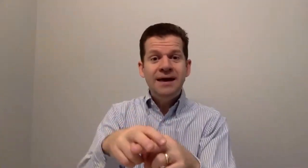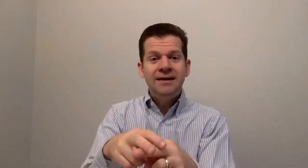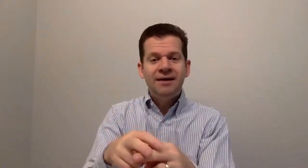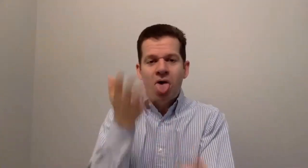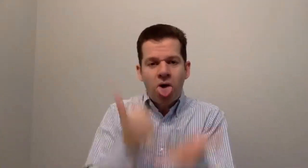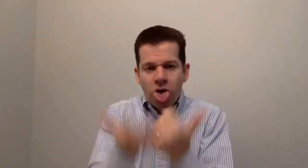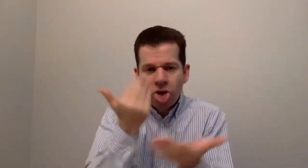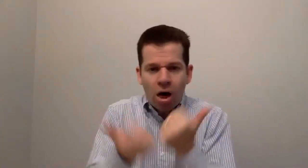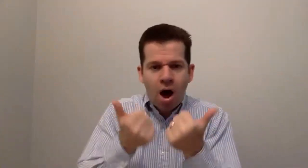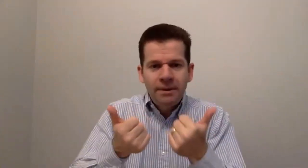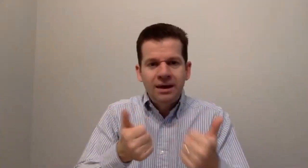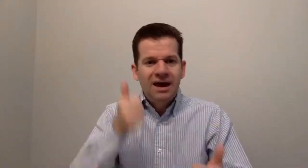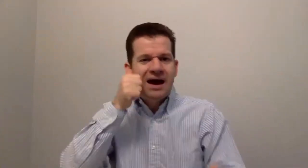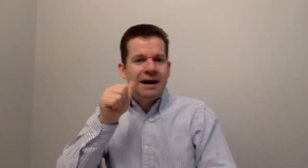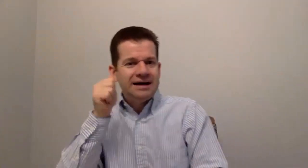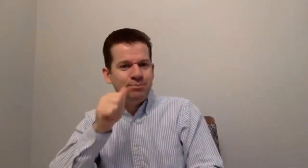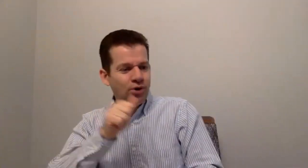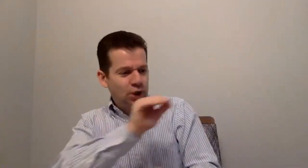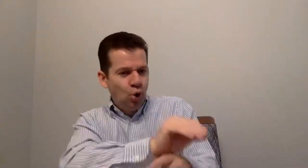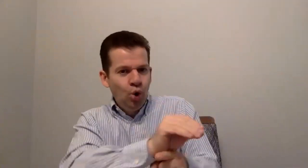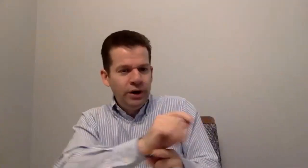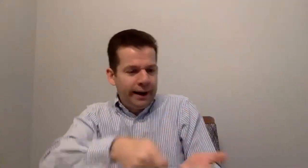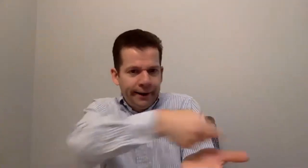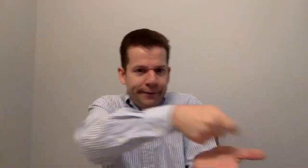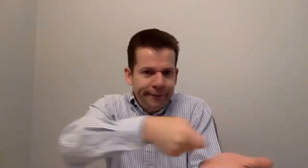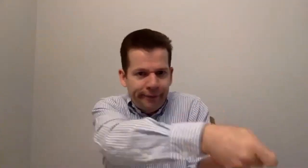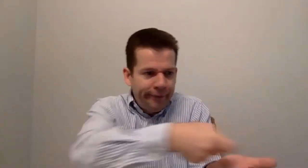também, come, a esposa cuida.